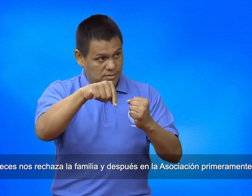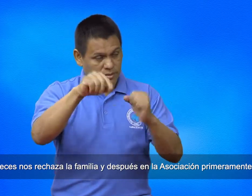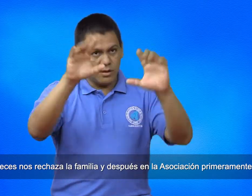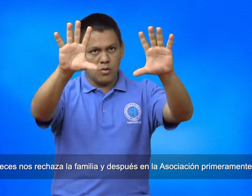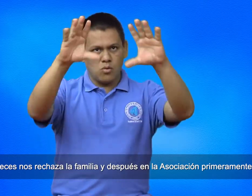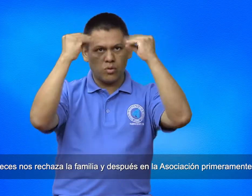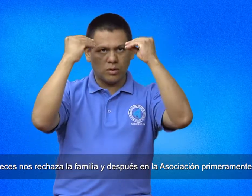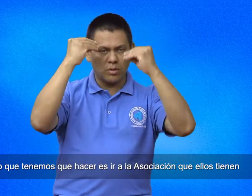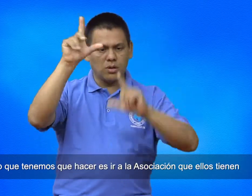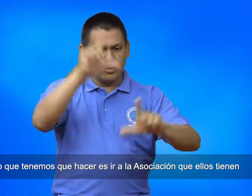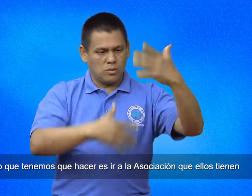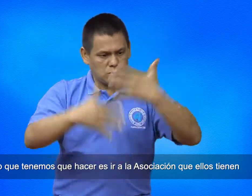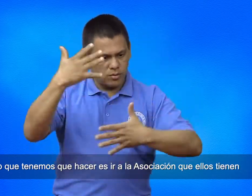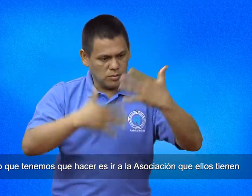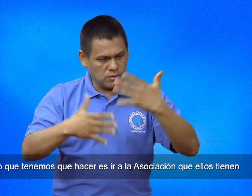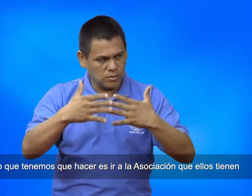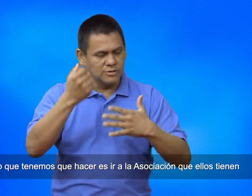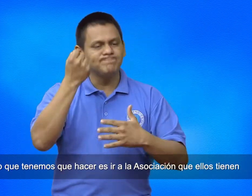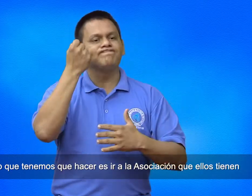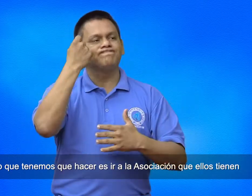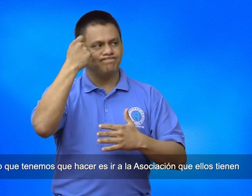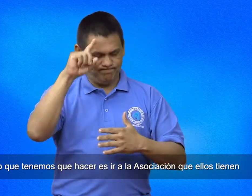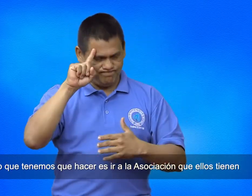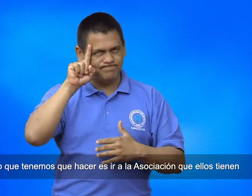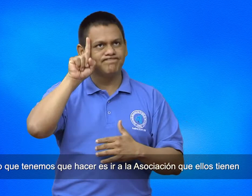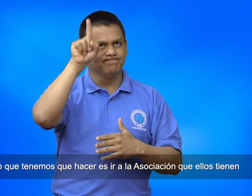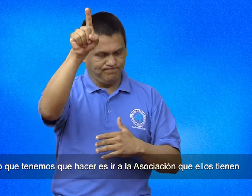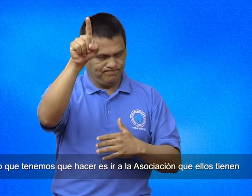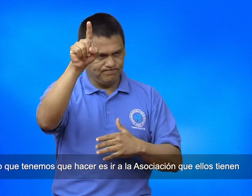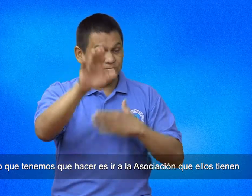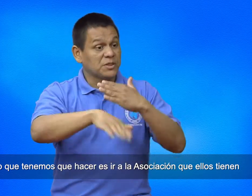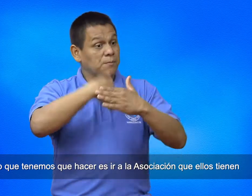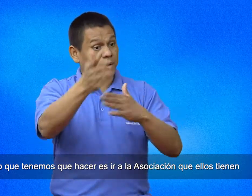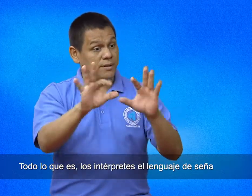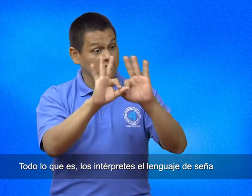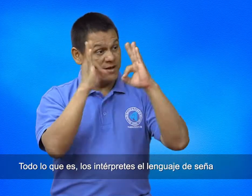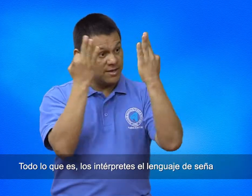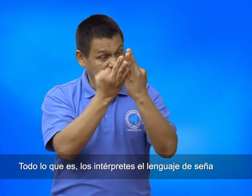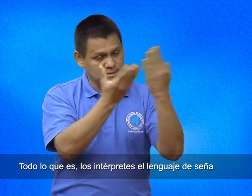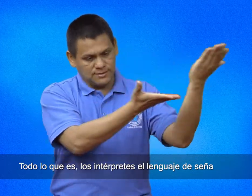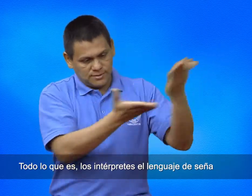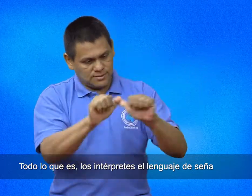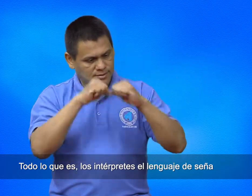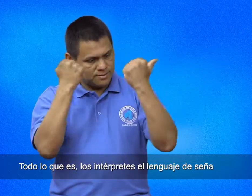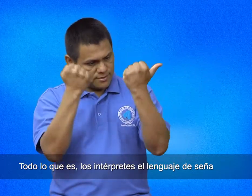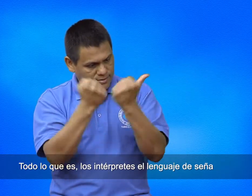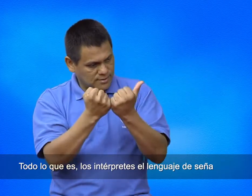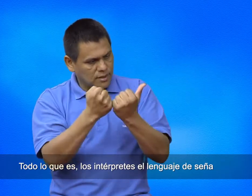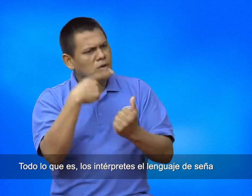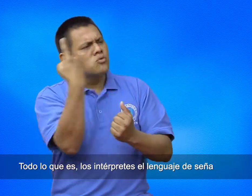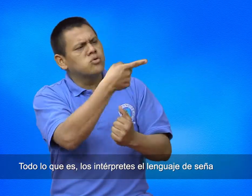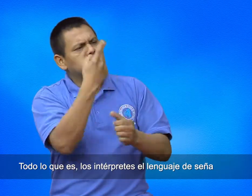primeramente lo que tenemos que hacer es ir a la asociación que ellos tienen todo lo que es lo interprete el lenguaje de señas